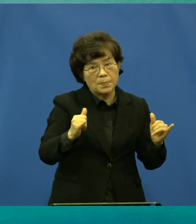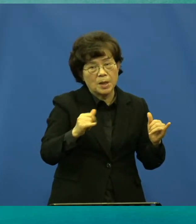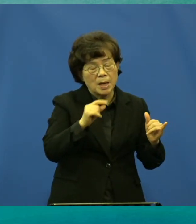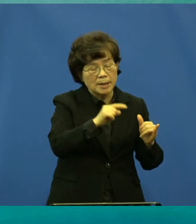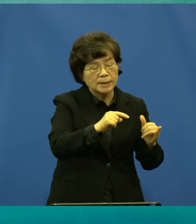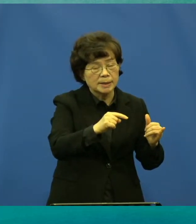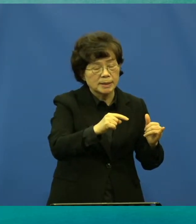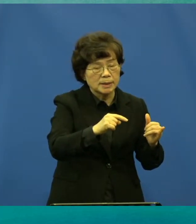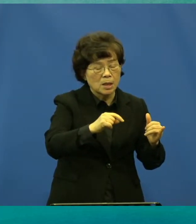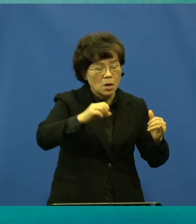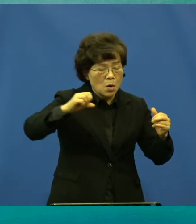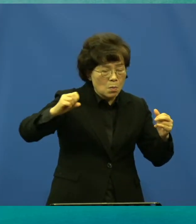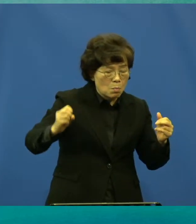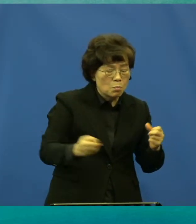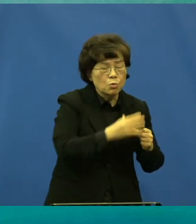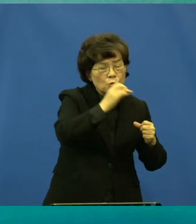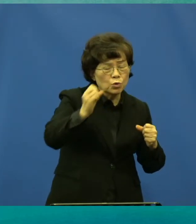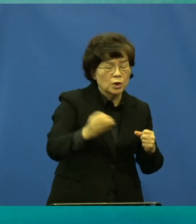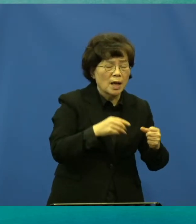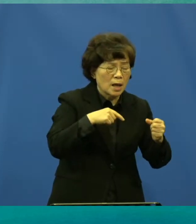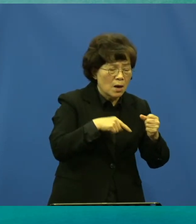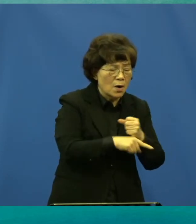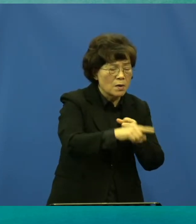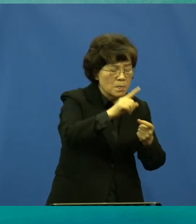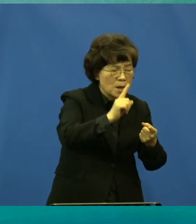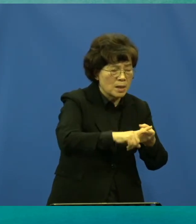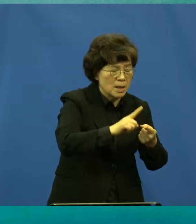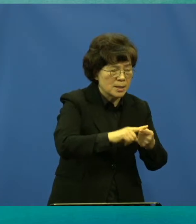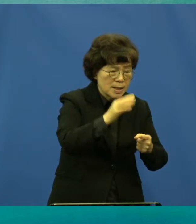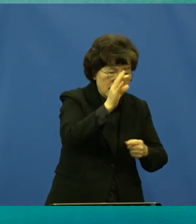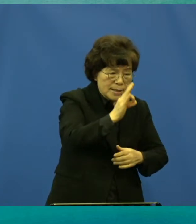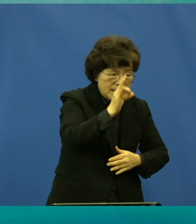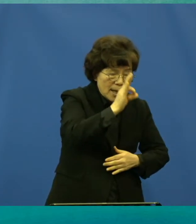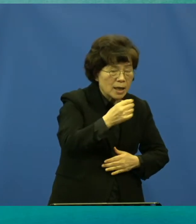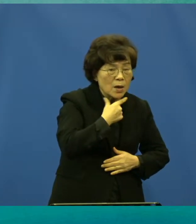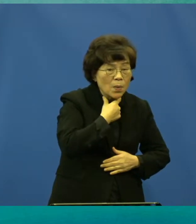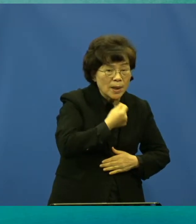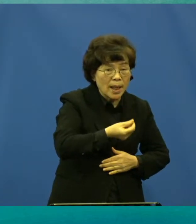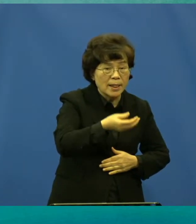일어난 풍랑이 무엇을 의미하는지를 찾으려고 했습니다.